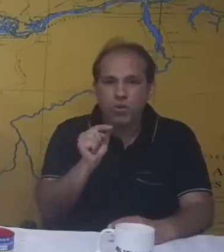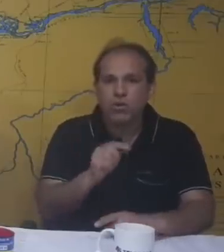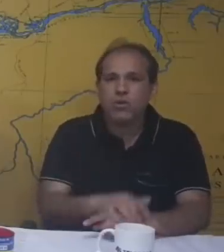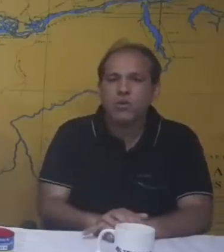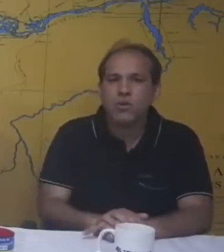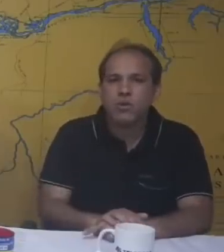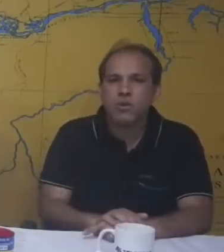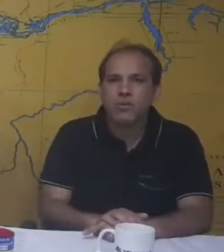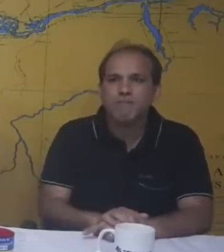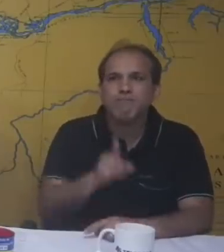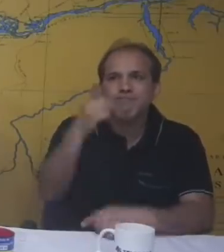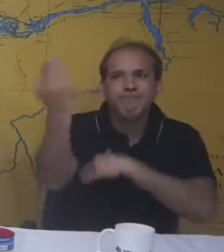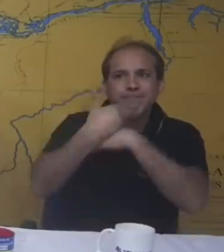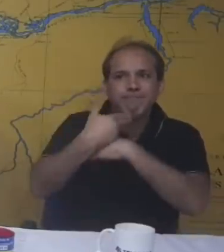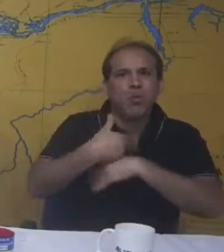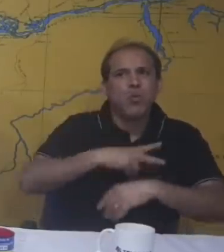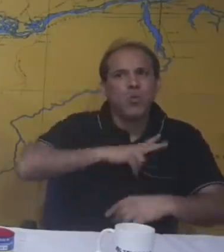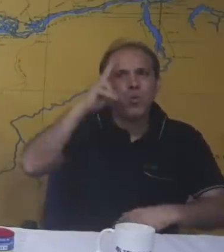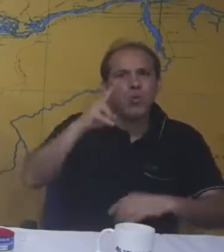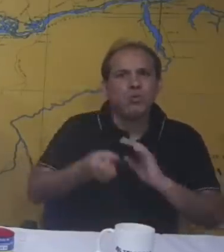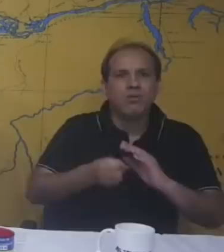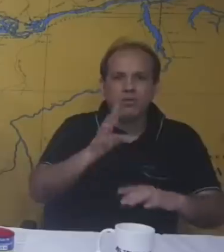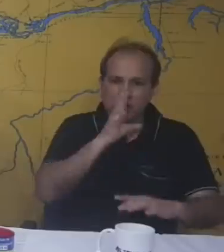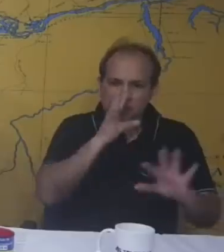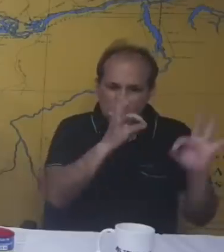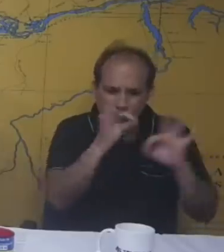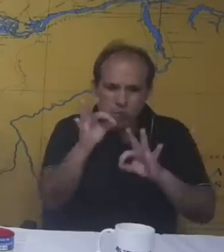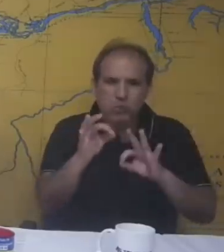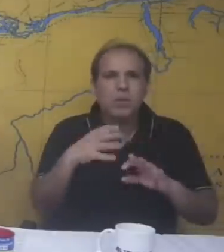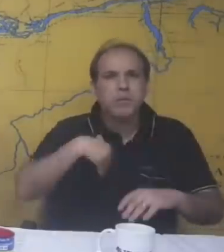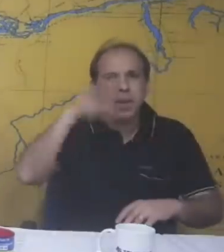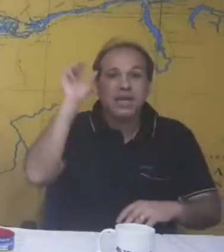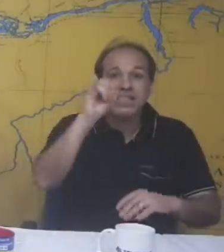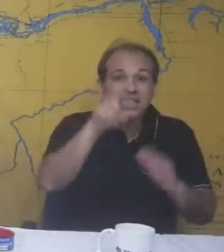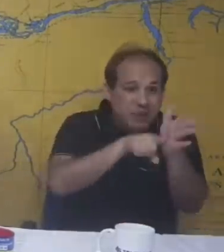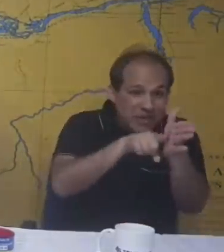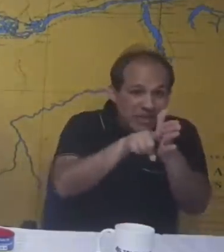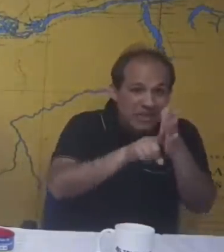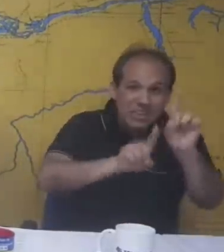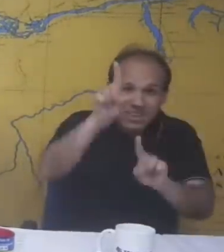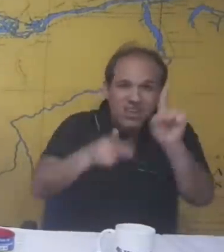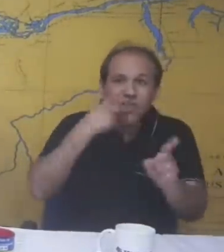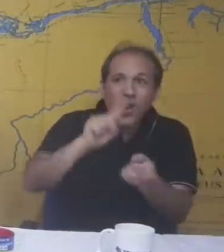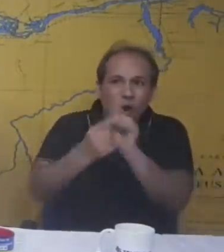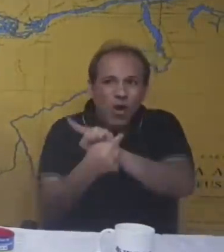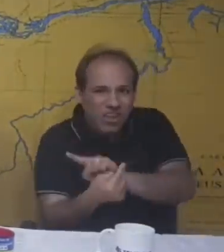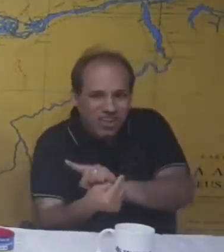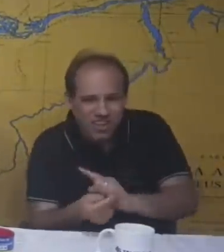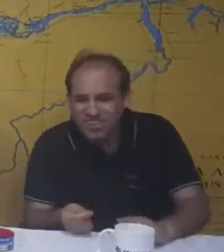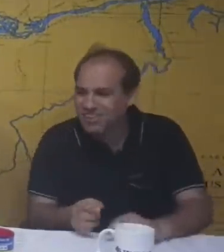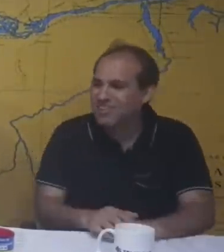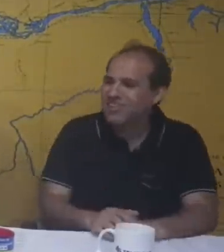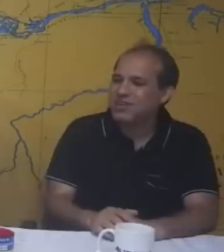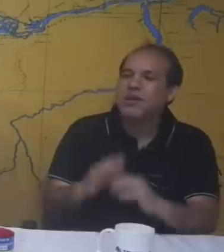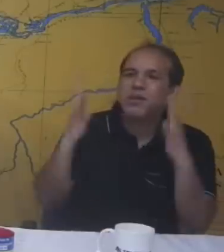Quer dizer, perdemos para Jovem Pan de lavada, né? Ainda bem que não é pesquisa do Ibope, né? Se fosse pesquisa do Ibope, eu ia falar o contrário, né? Pelo contrário aqui, mas não é.